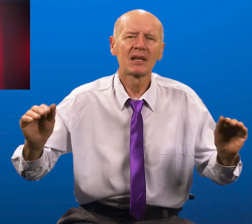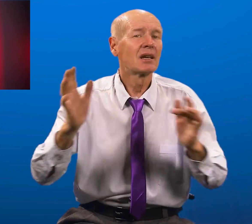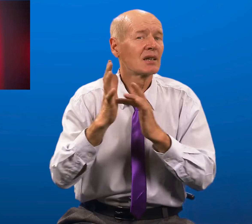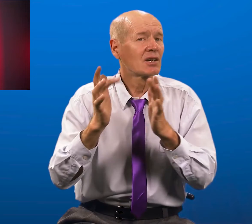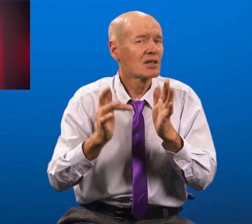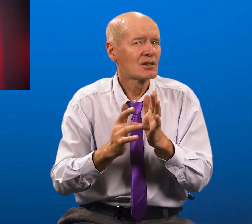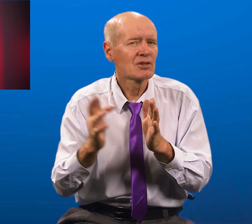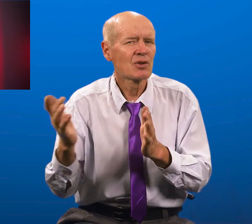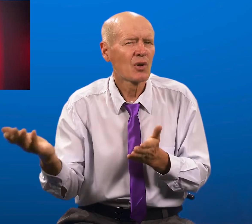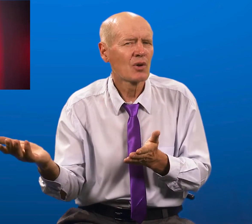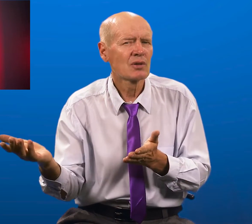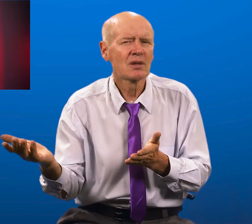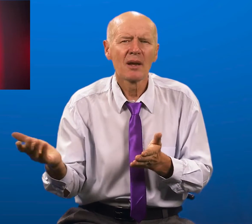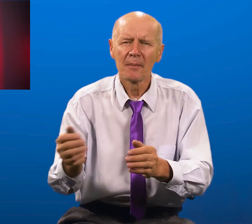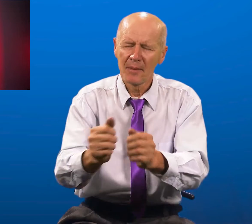Христос